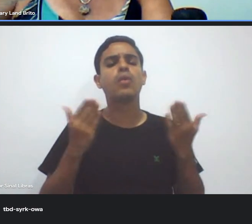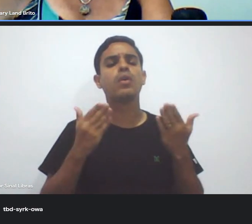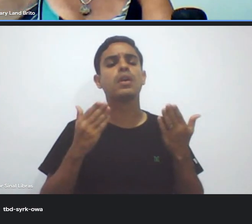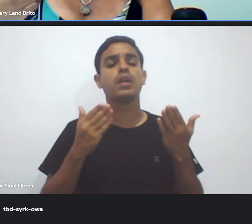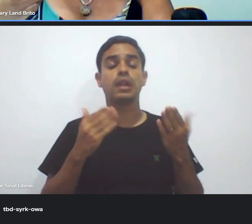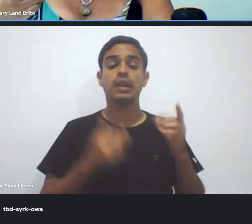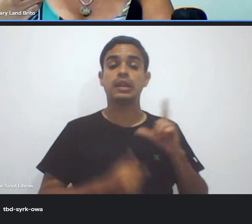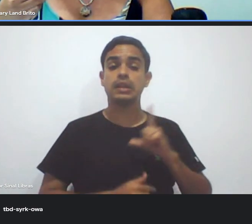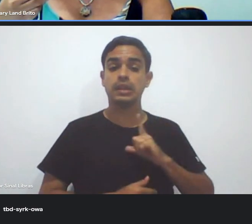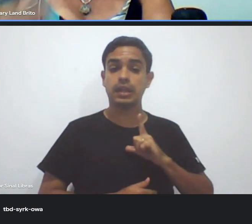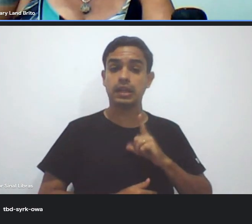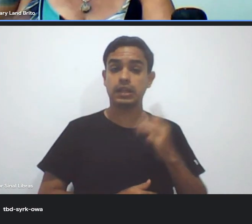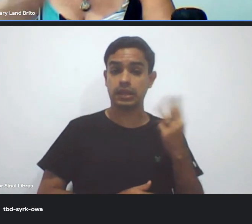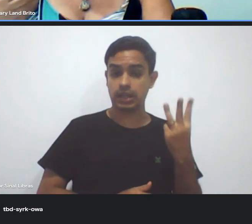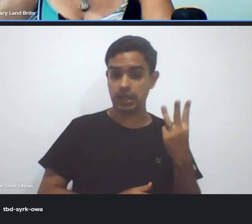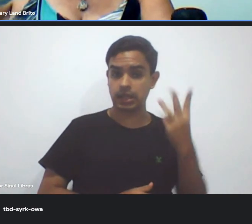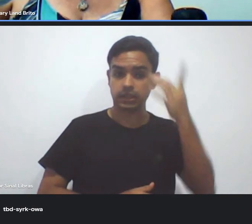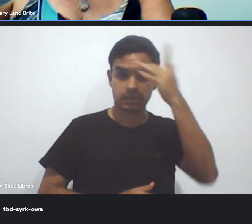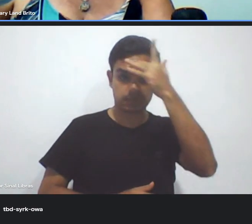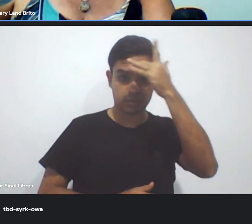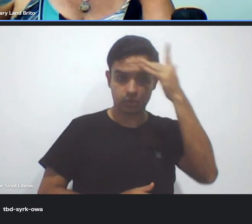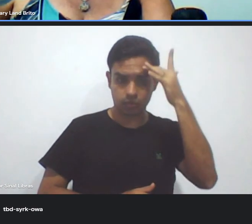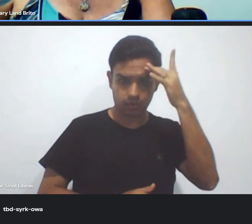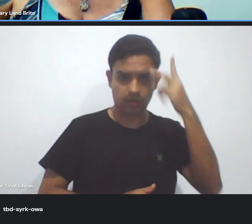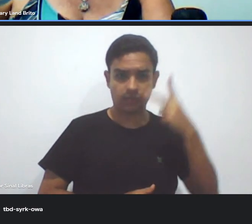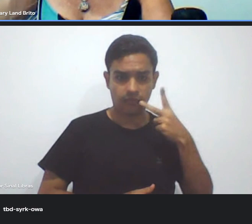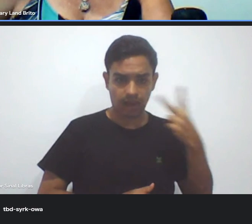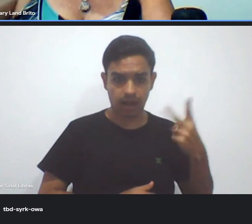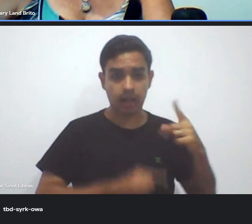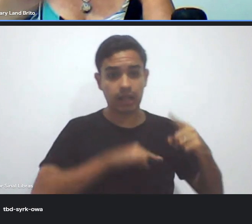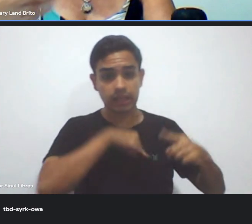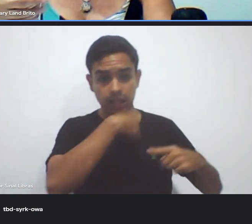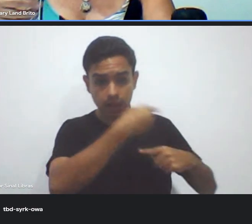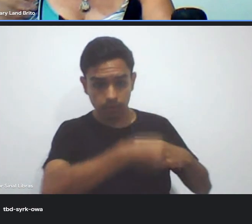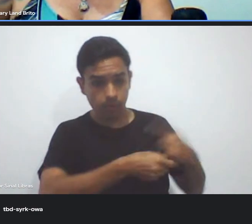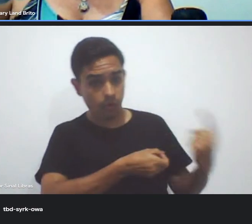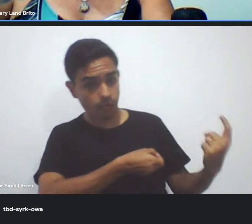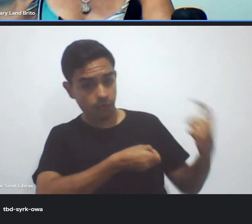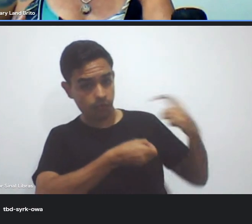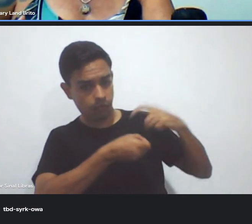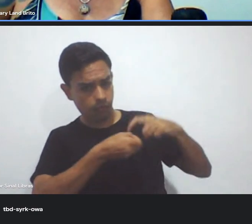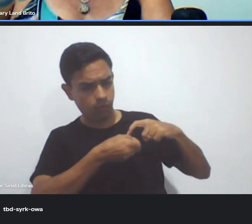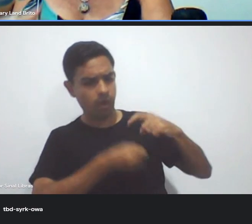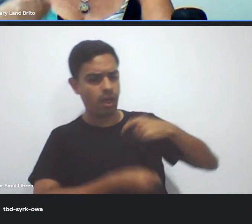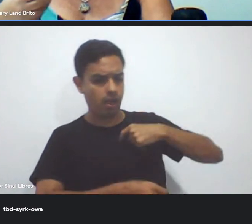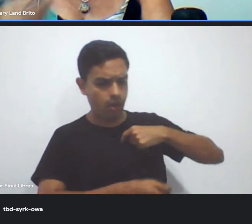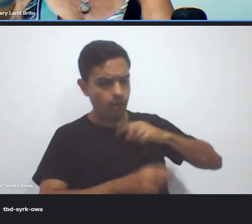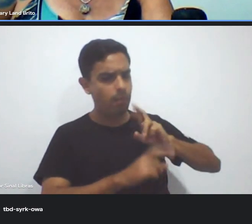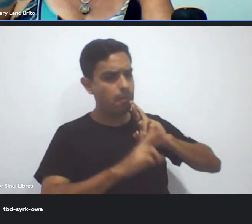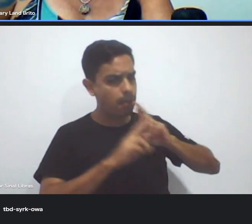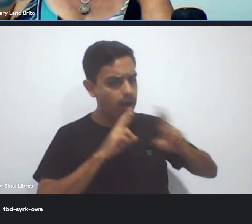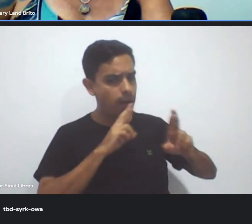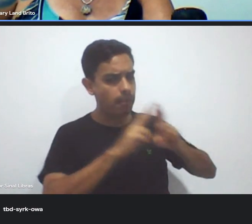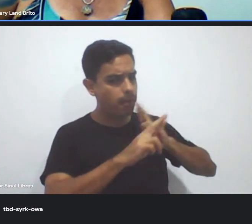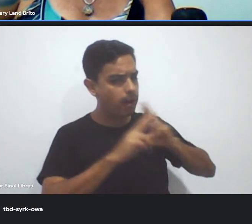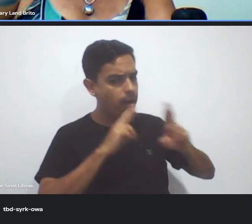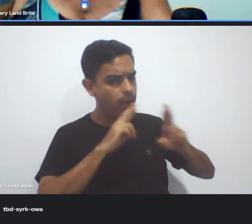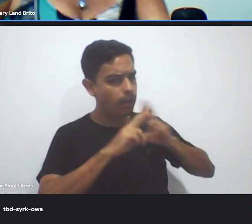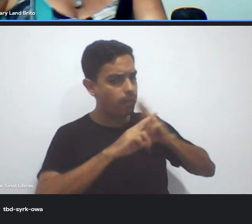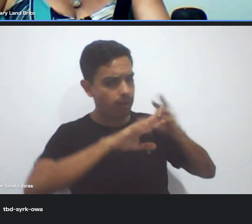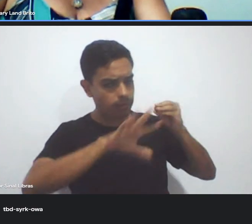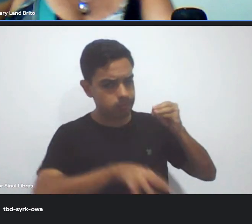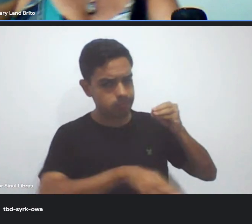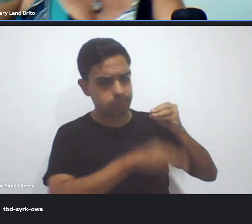três pessoas que falam, volta para mim, e aí eu respondo, eu comento, eu faço as devidas